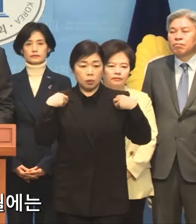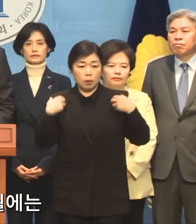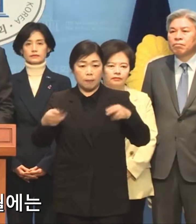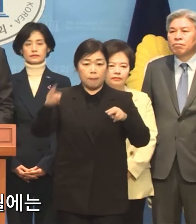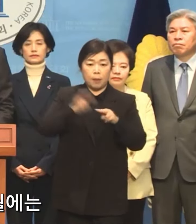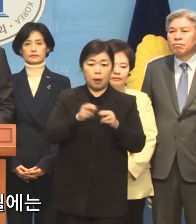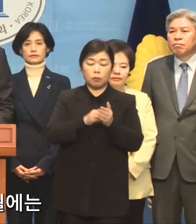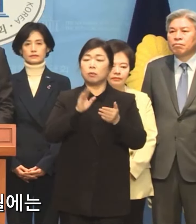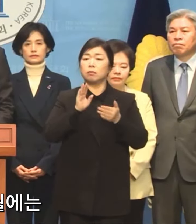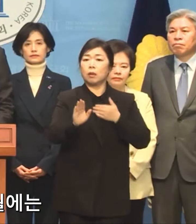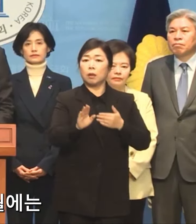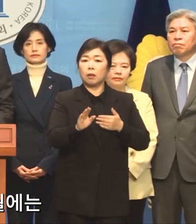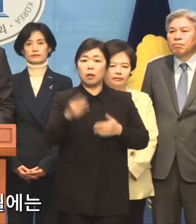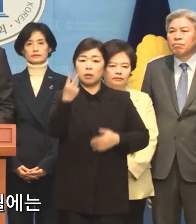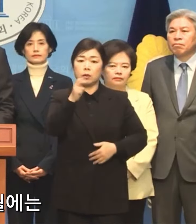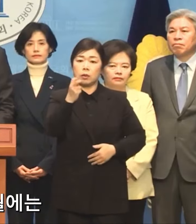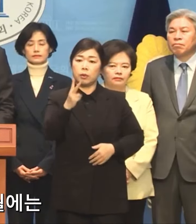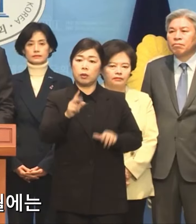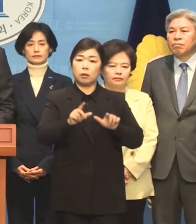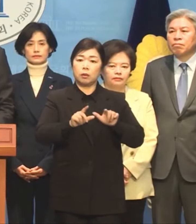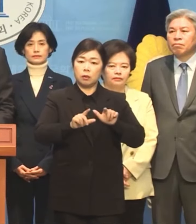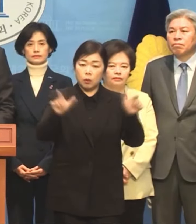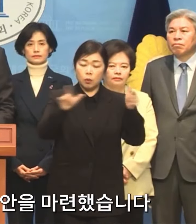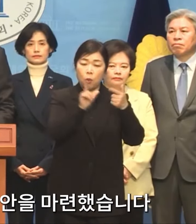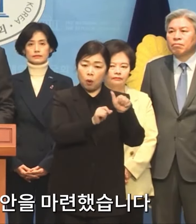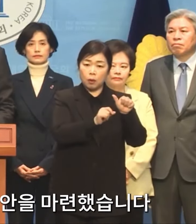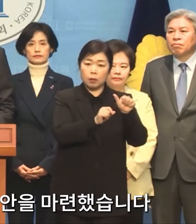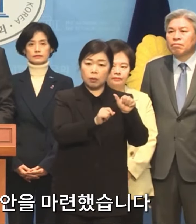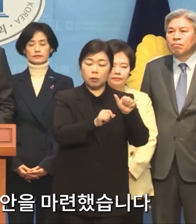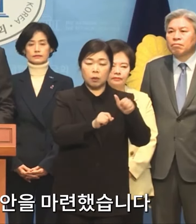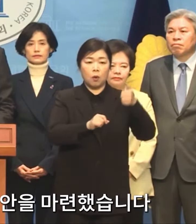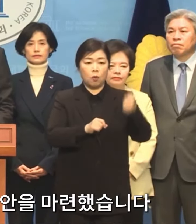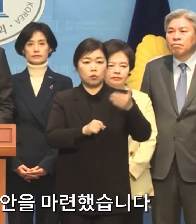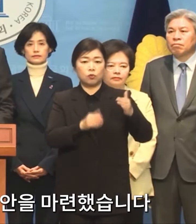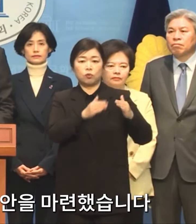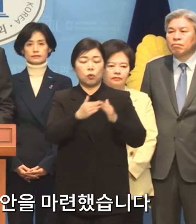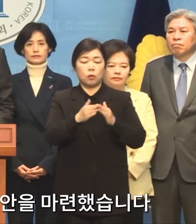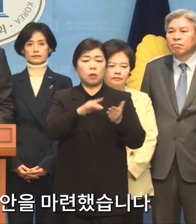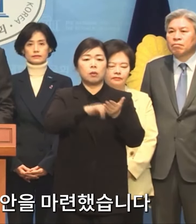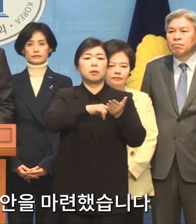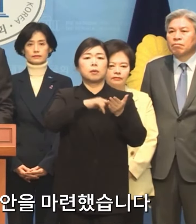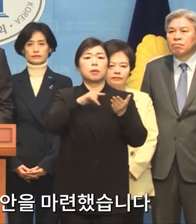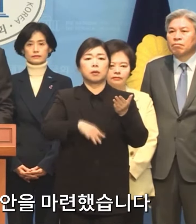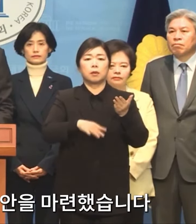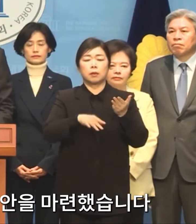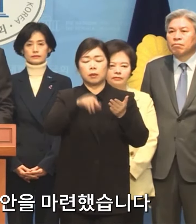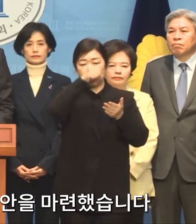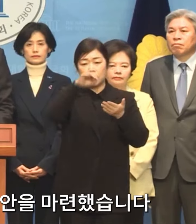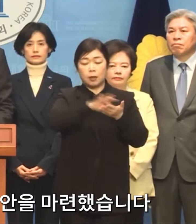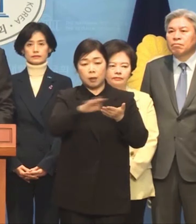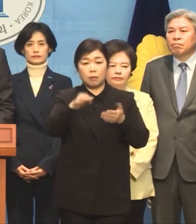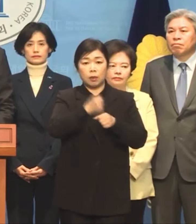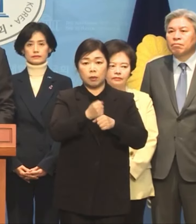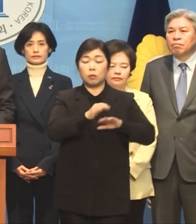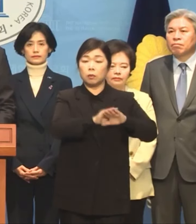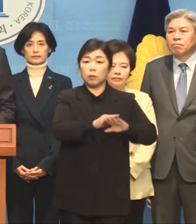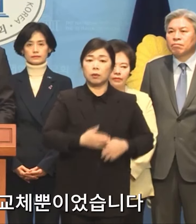출범 직후인 2022년 5월에는 59조원 규모의 추가 경정 예산을